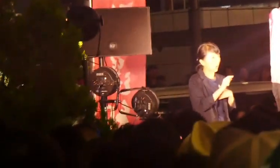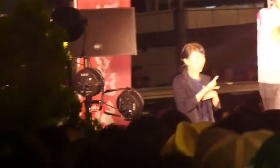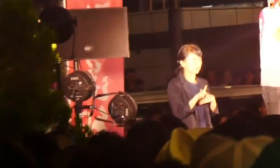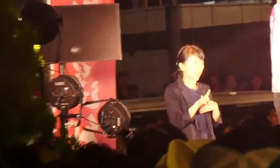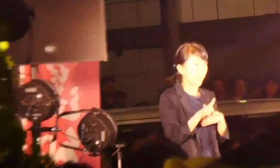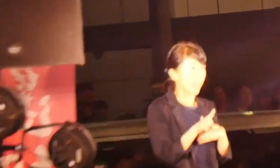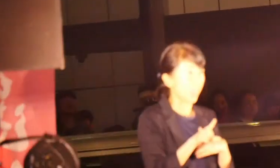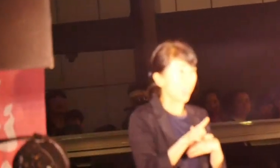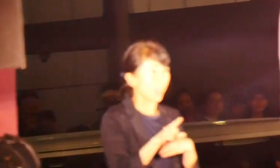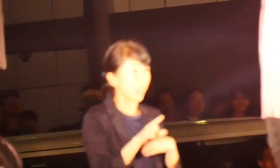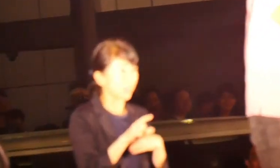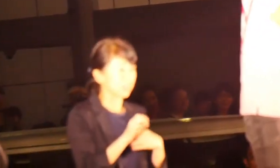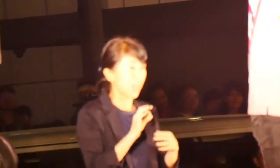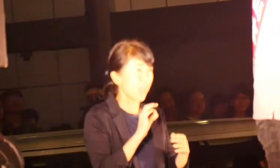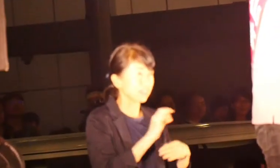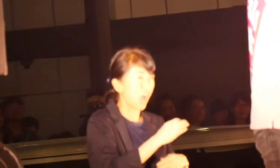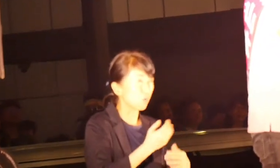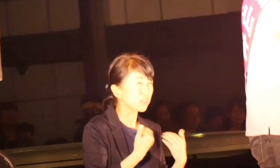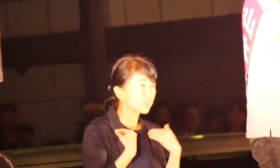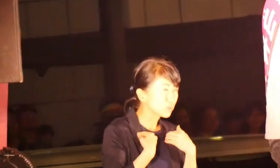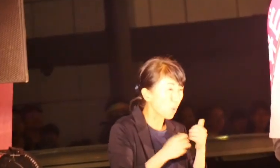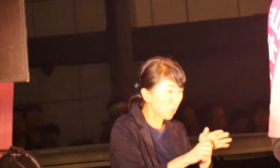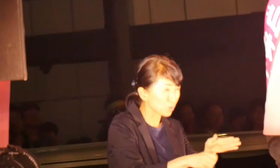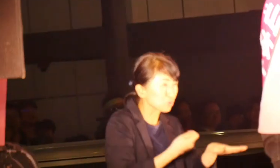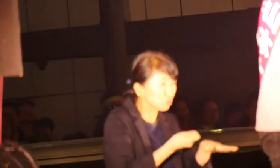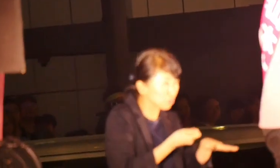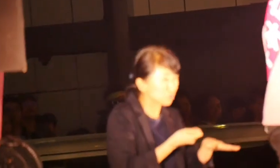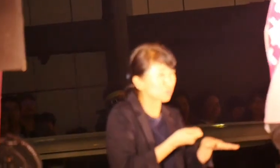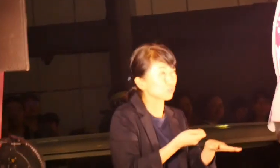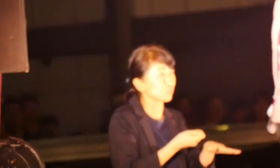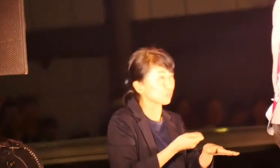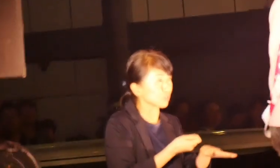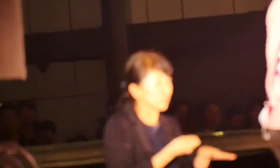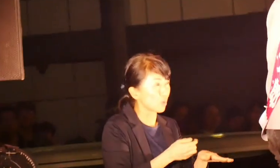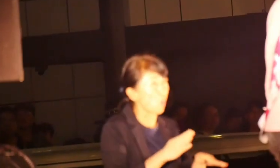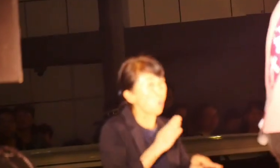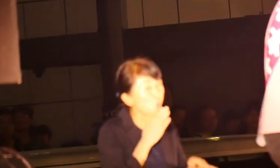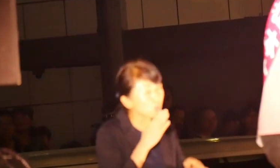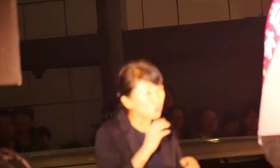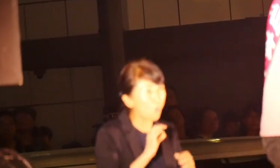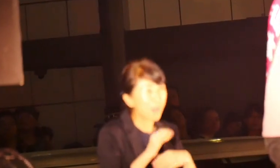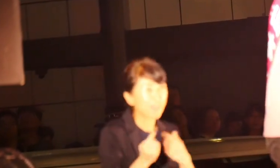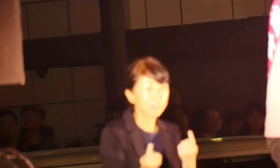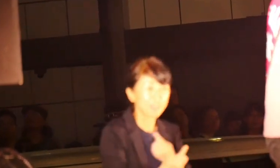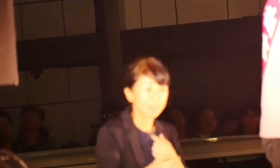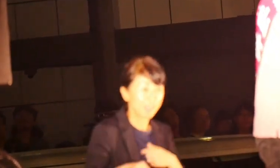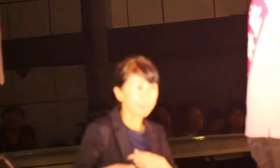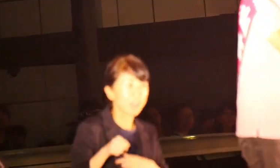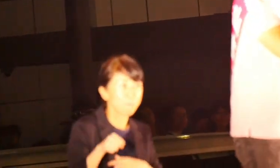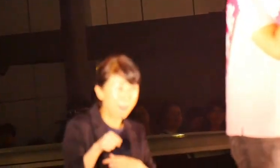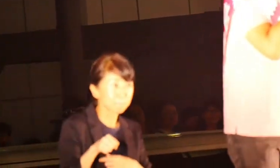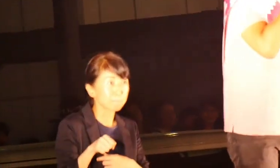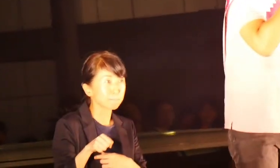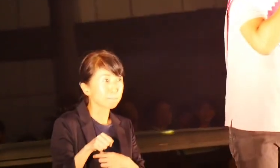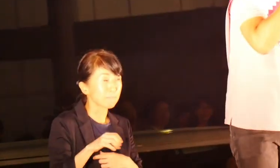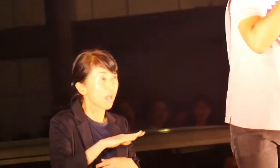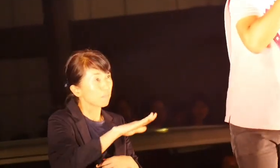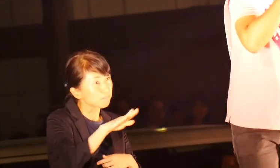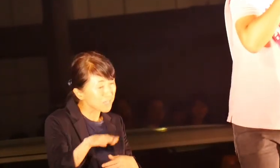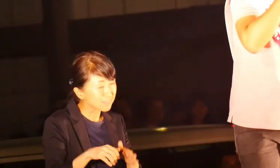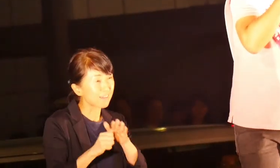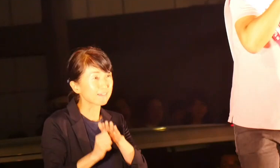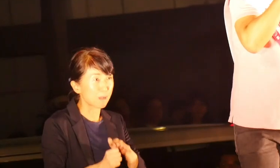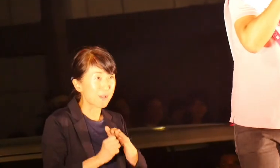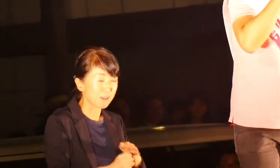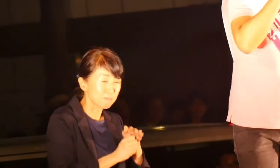当は買わなきゃいけなかった靴、本当は買い替えたかったカバン。みんながそれぞれ我慢を